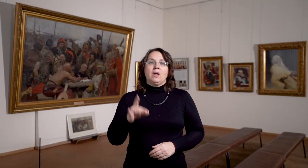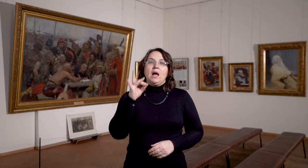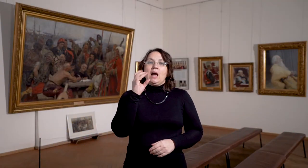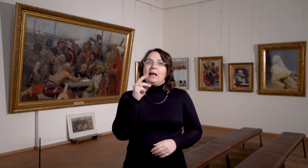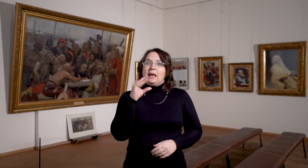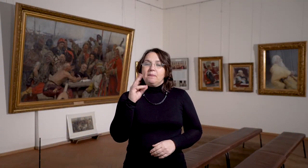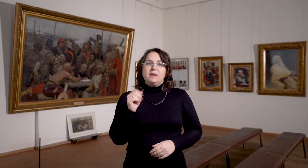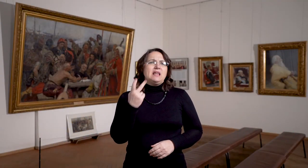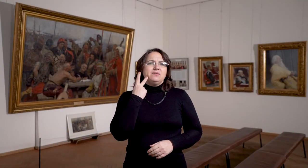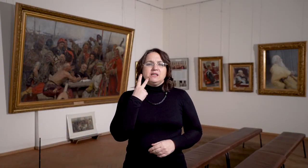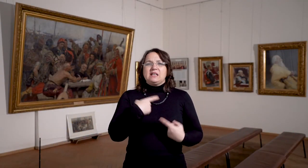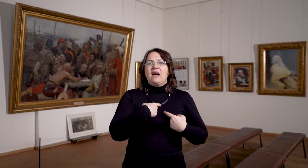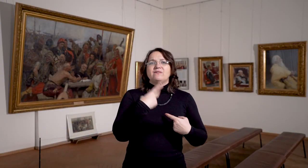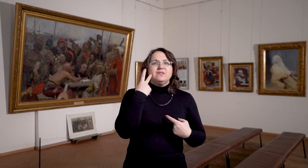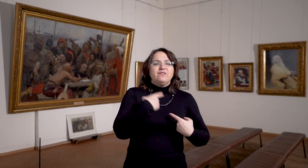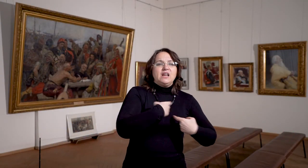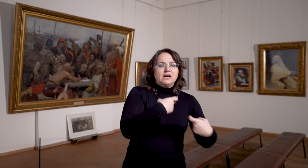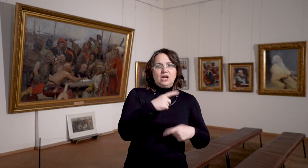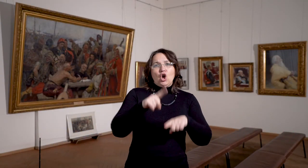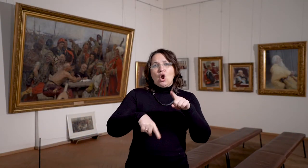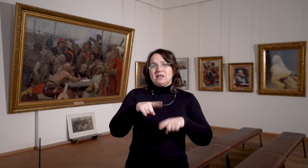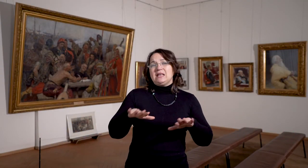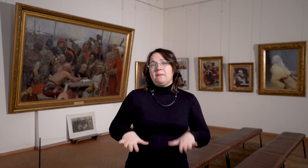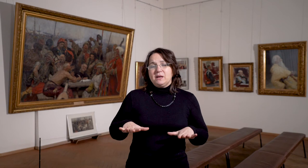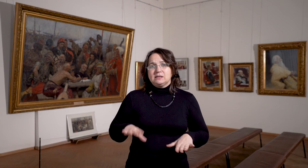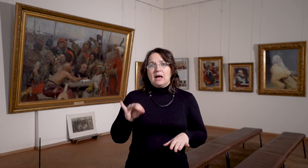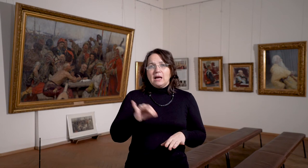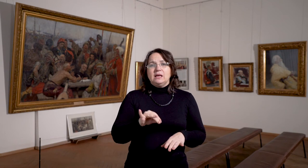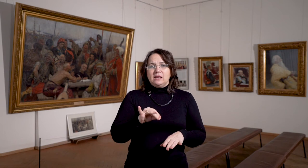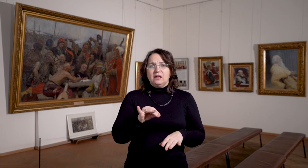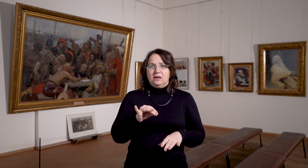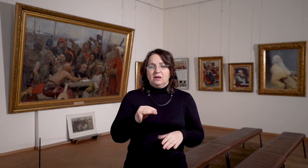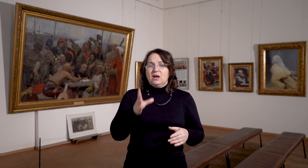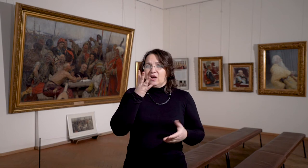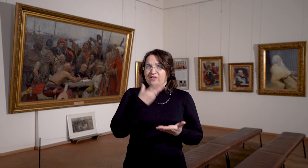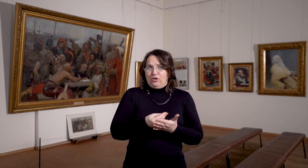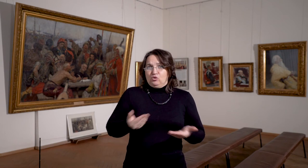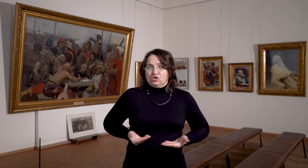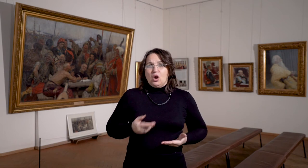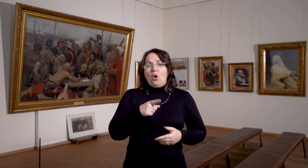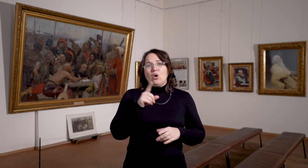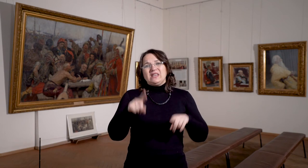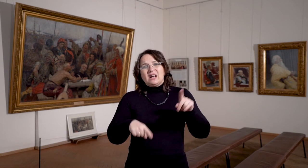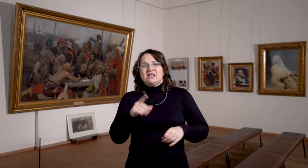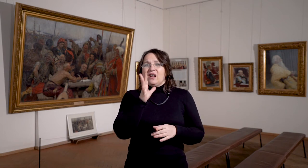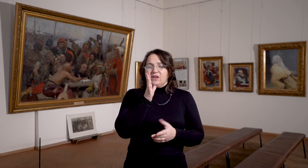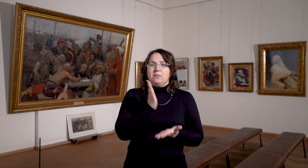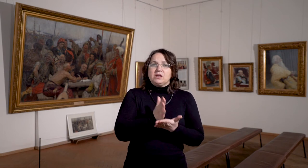Репина всегда влекли родные места, и продуктивное время он проводил, когда некоторое время находился